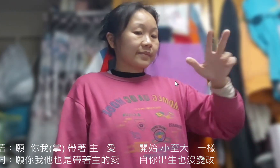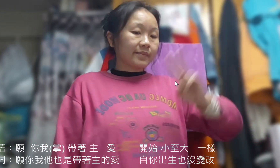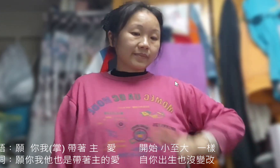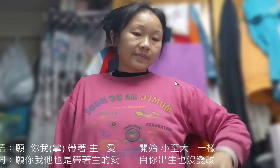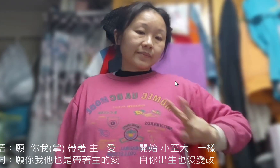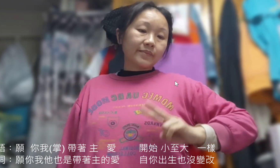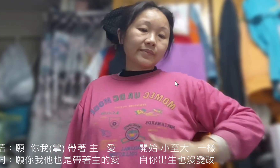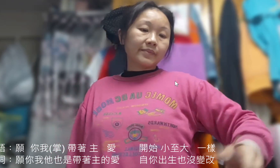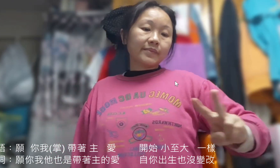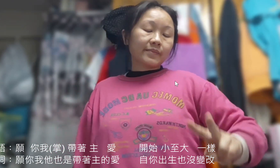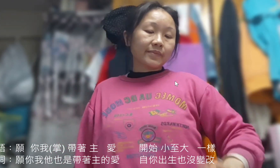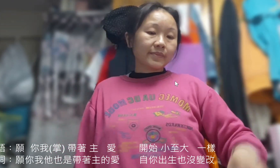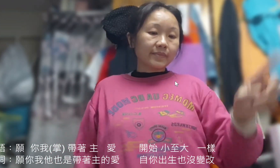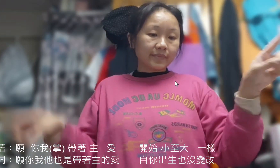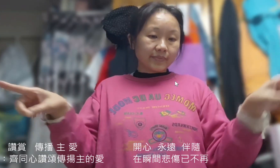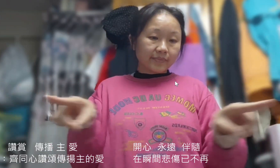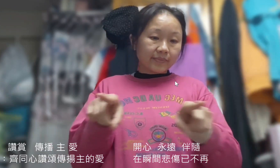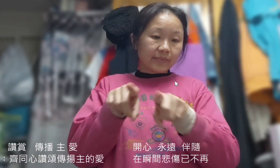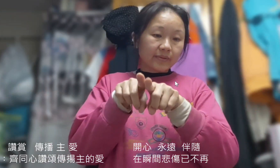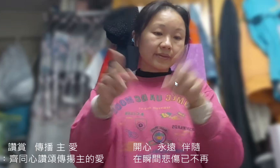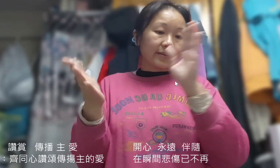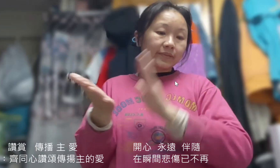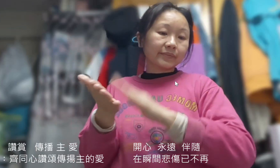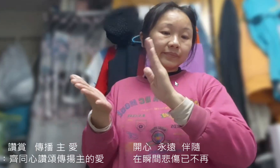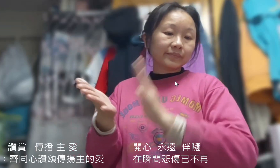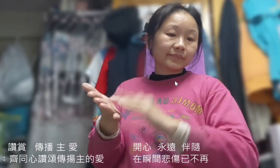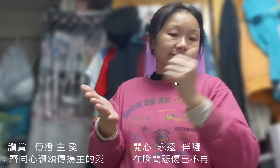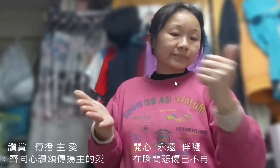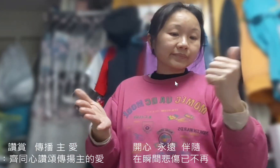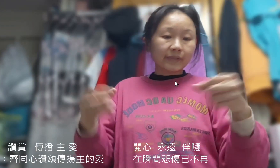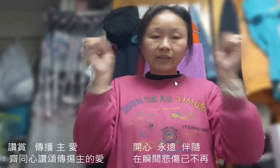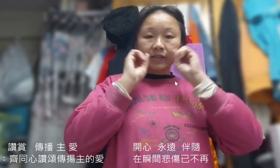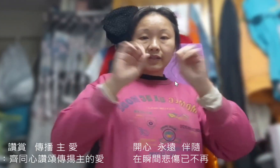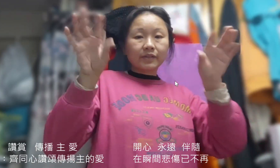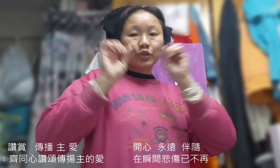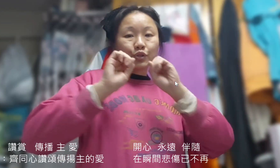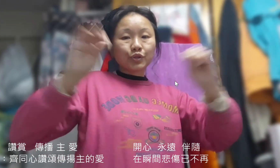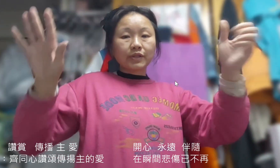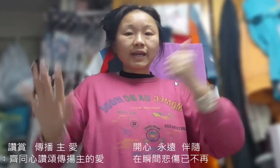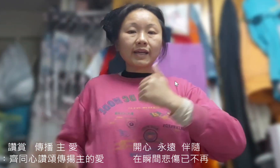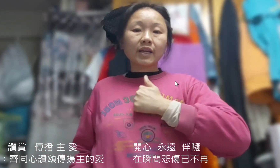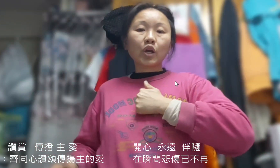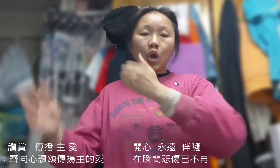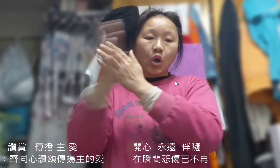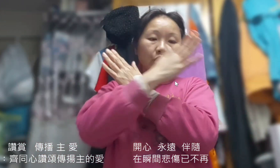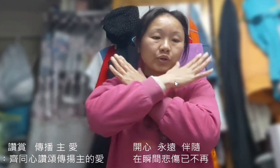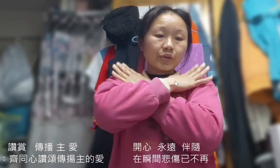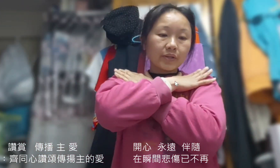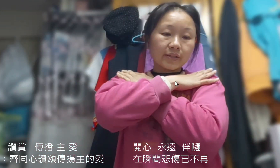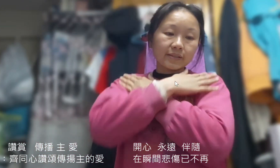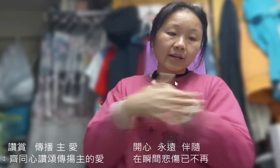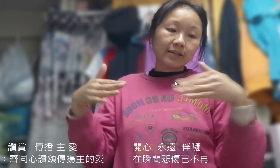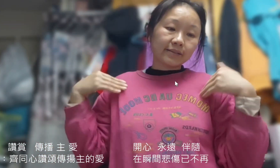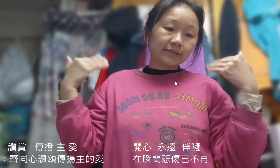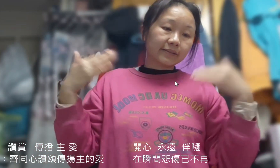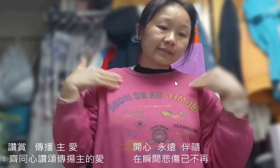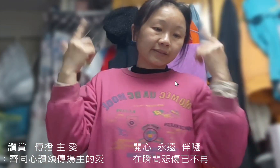變改。齊同心讚頌傳揚主的愛，在世間悲傷已